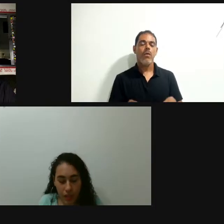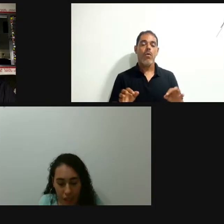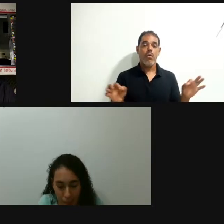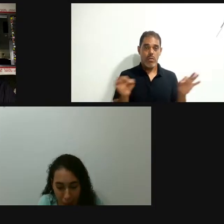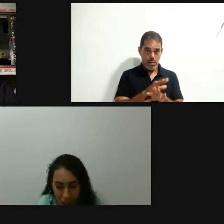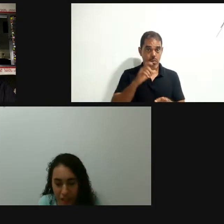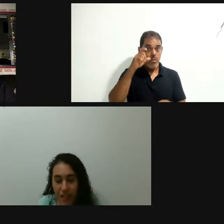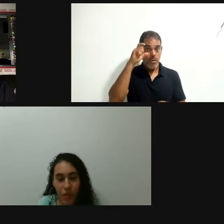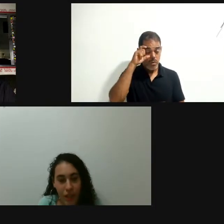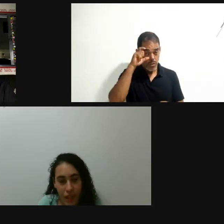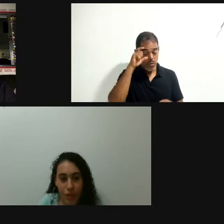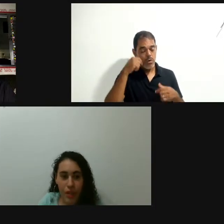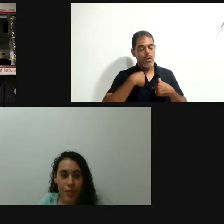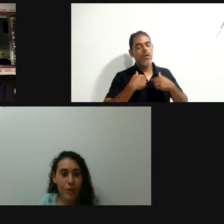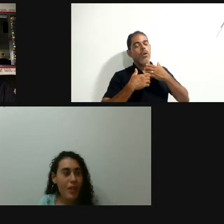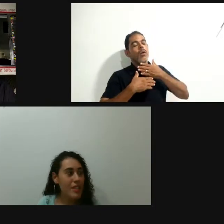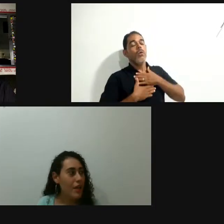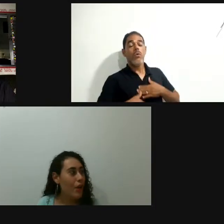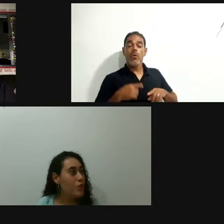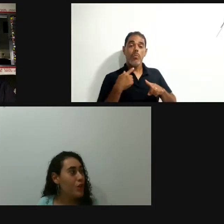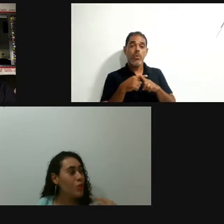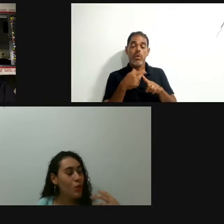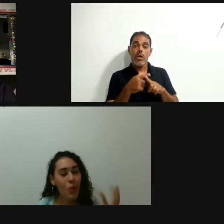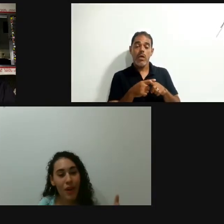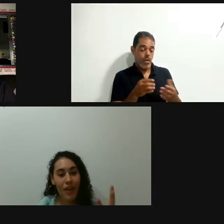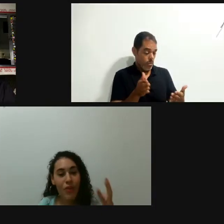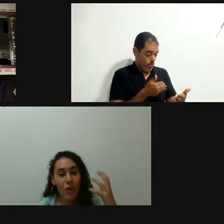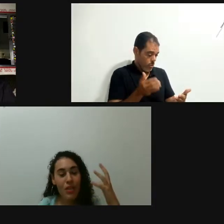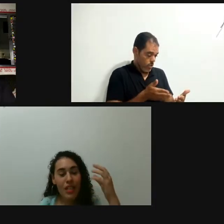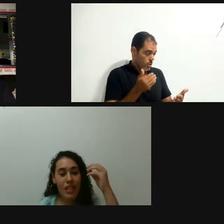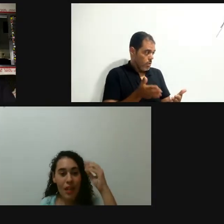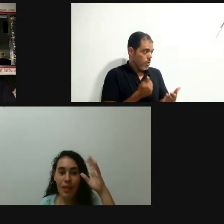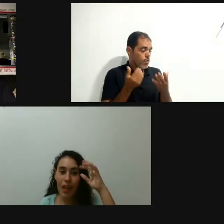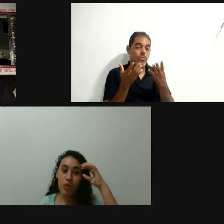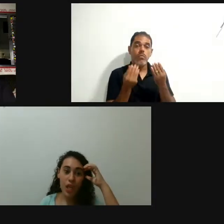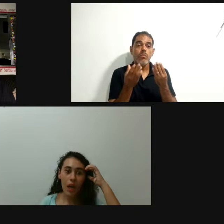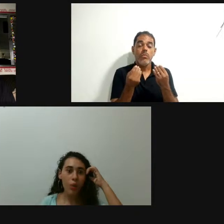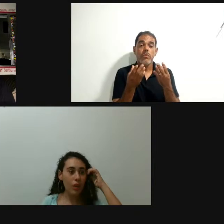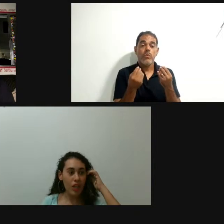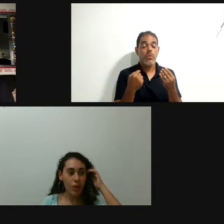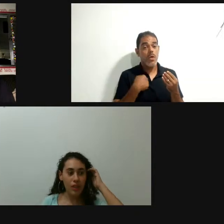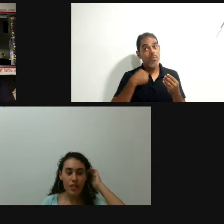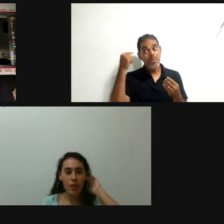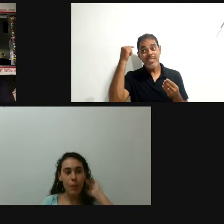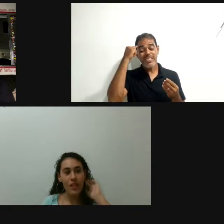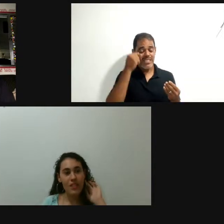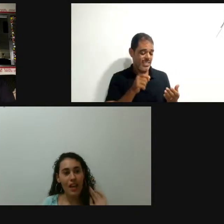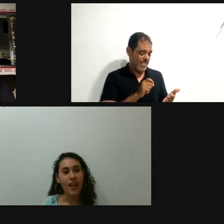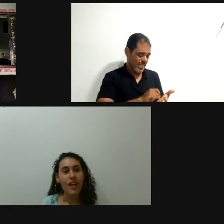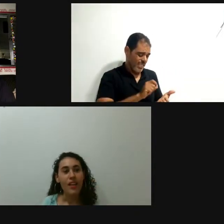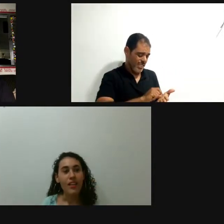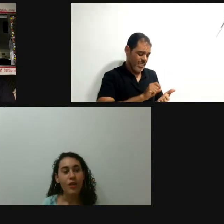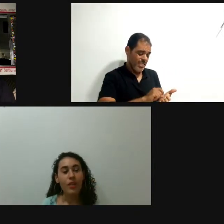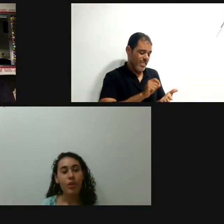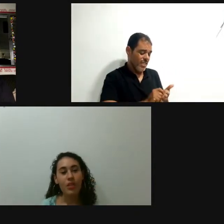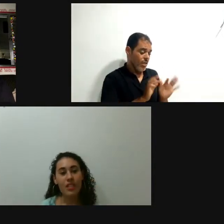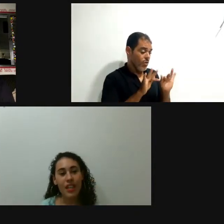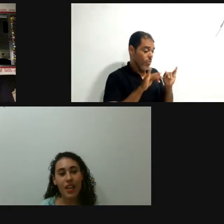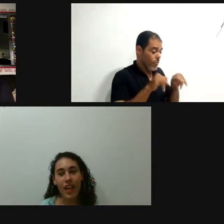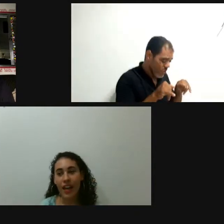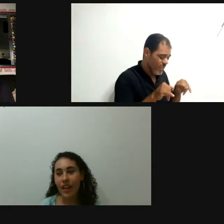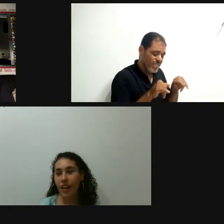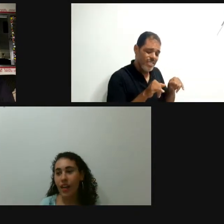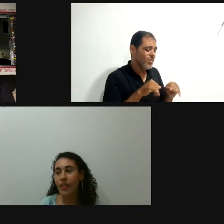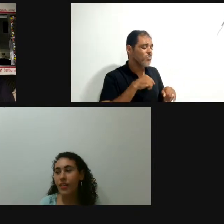são tantas páginas, são tantas coisas para eu desenhar, eu acho que eu nunca vou conseguir terminar. Já aconteceu de eu pensar, de eu ter, vamos